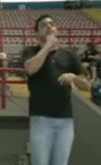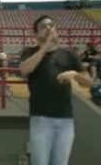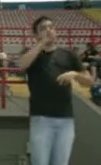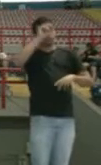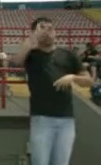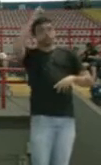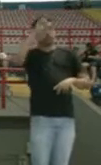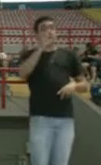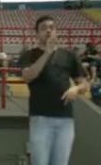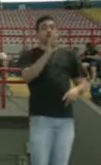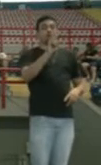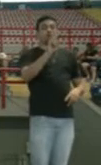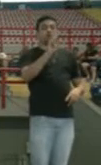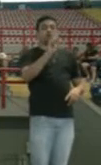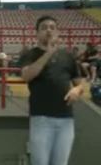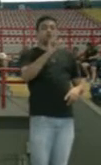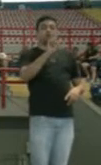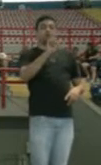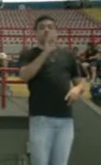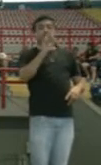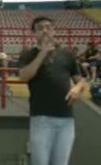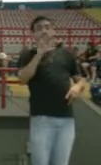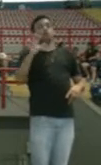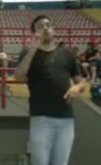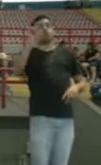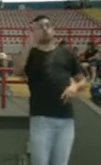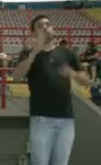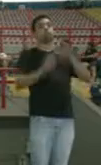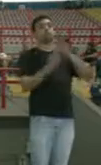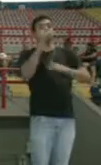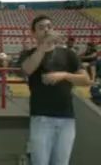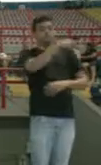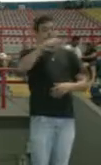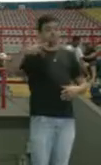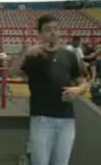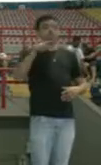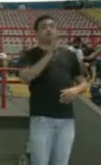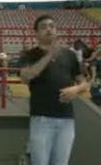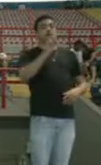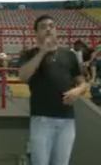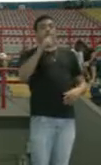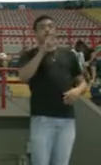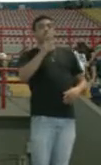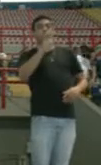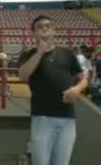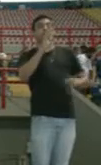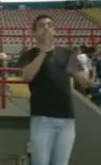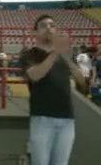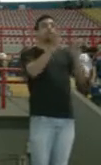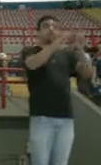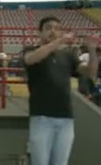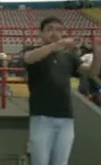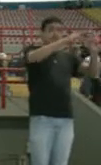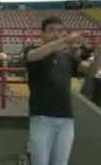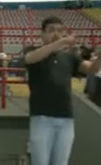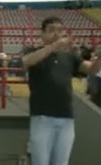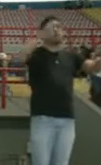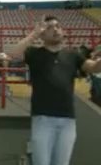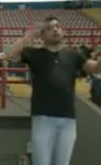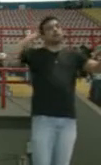criar com Oliver Cromwell uma república. Como eles eram puritanos, é uma religião, é uma fragmentação